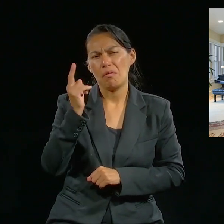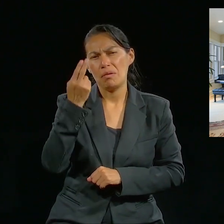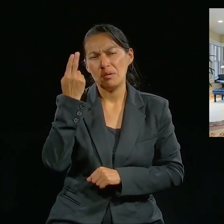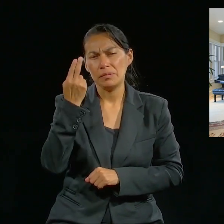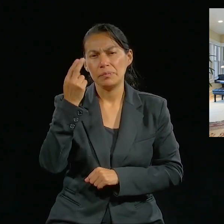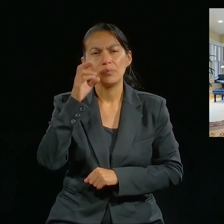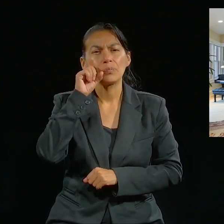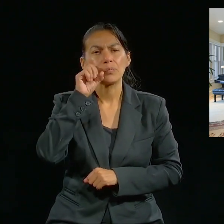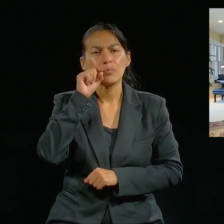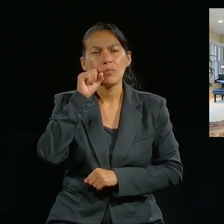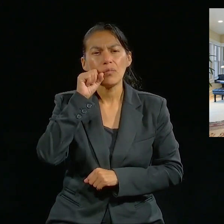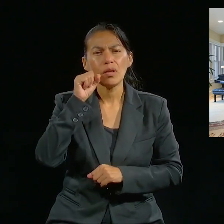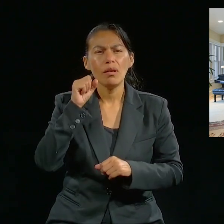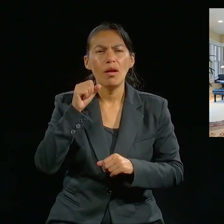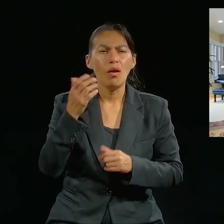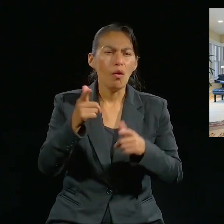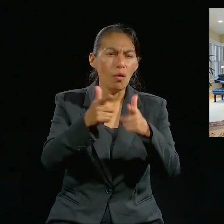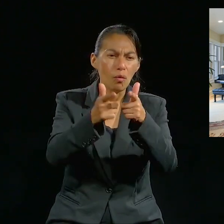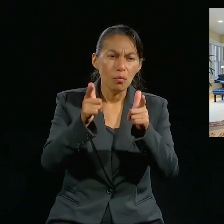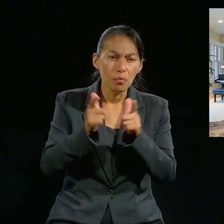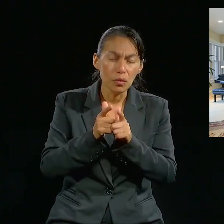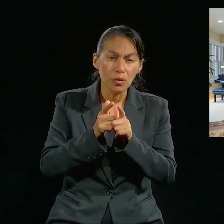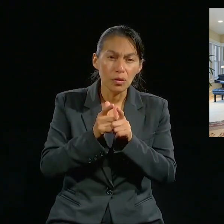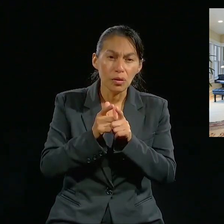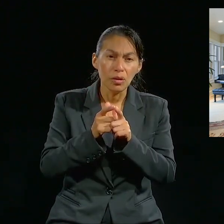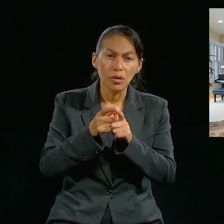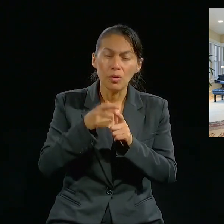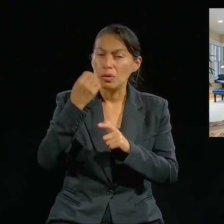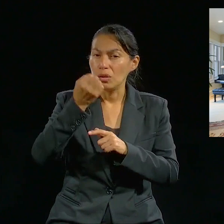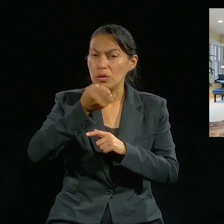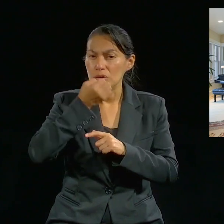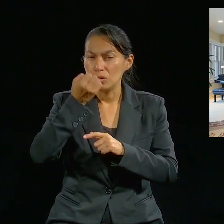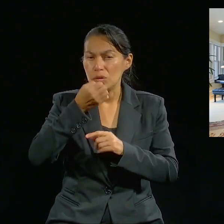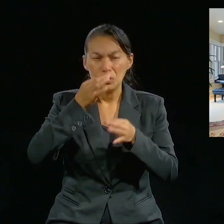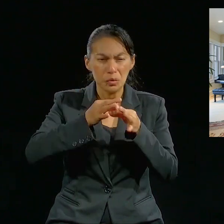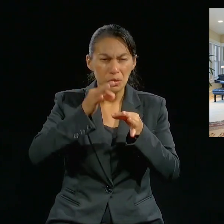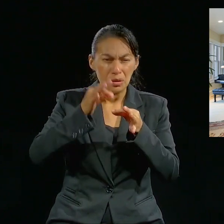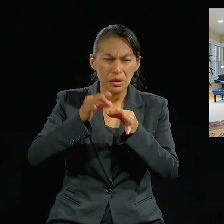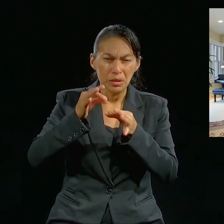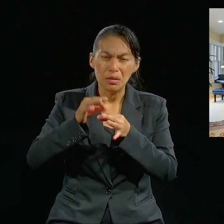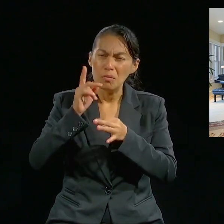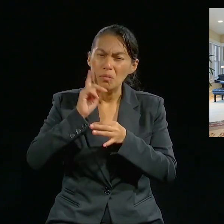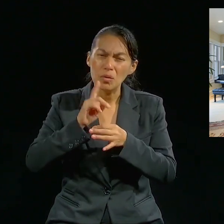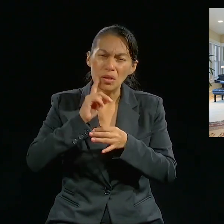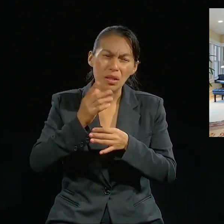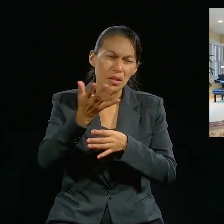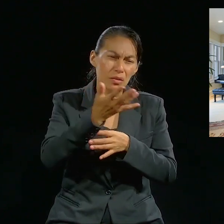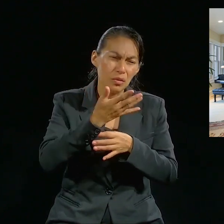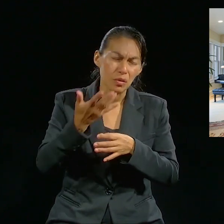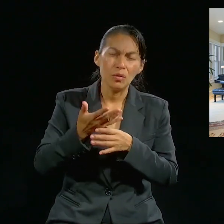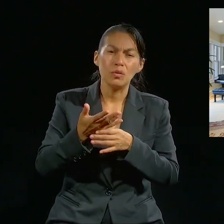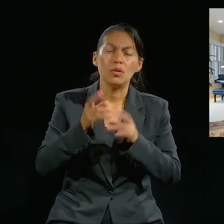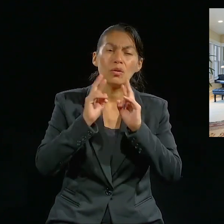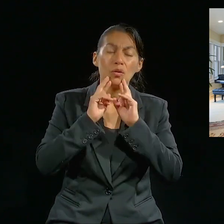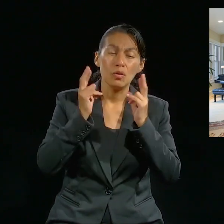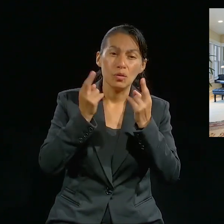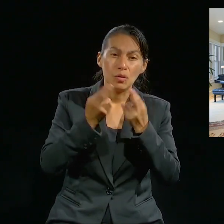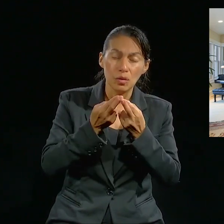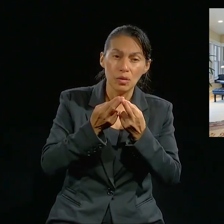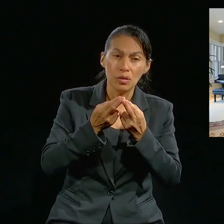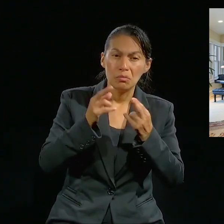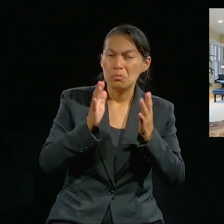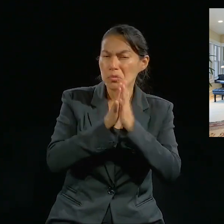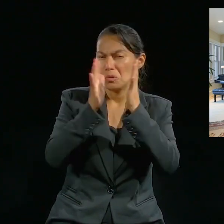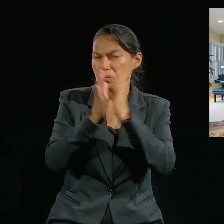la universidad, poder participar con el grupo de guerreras de oración, participar en los bandos de oración, las